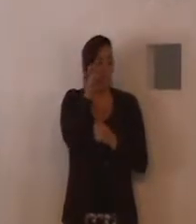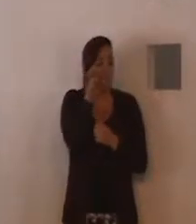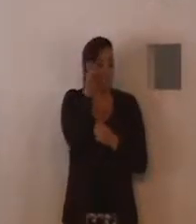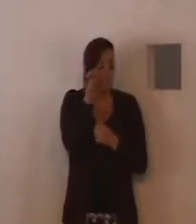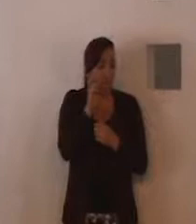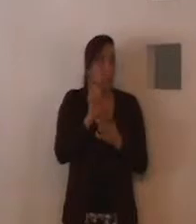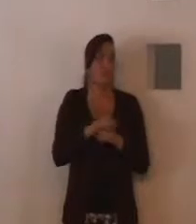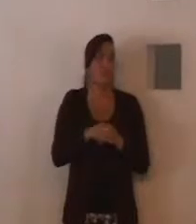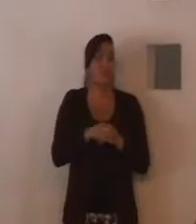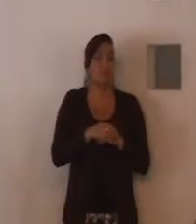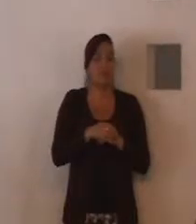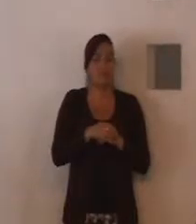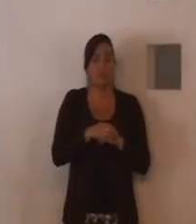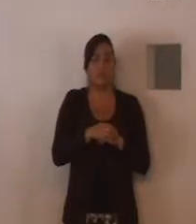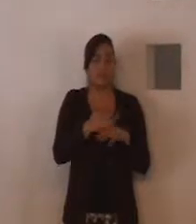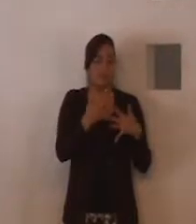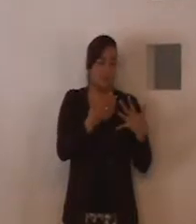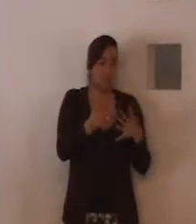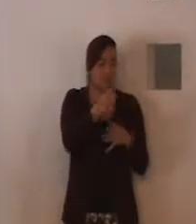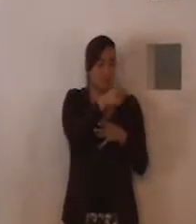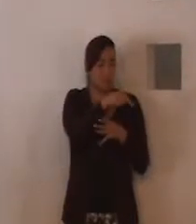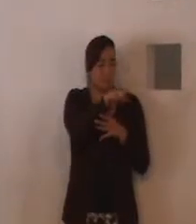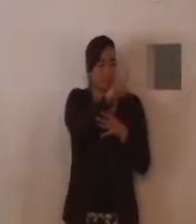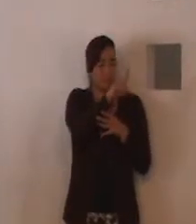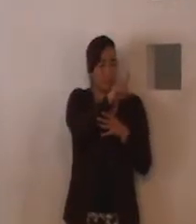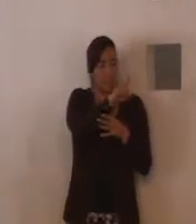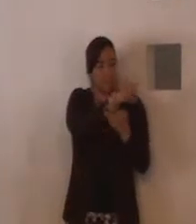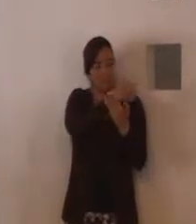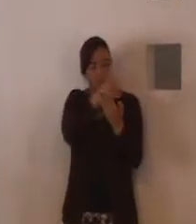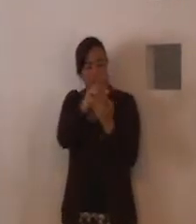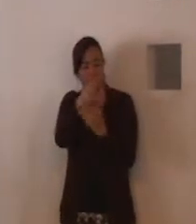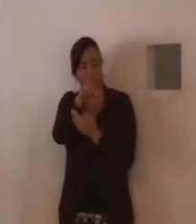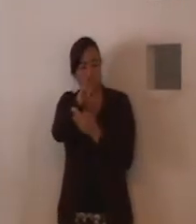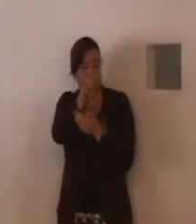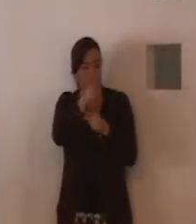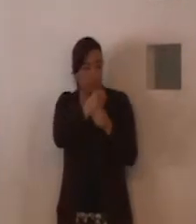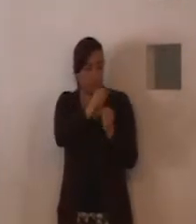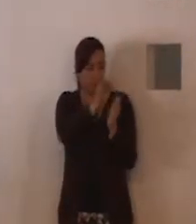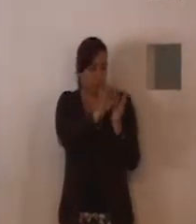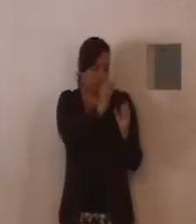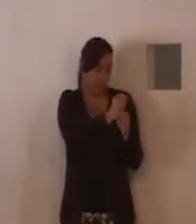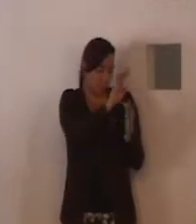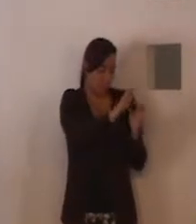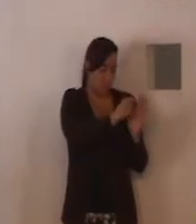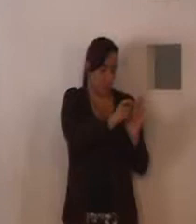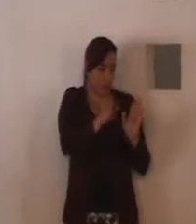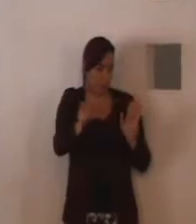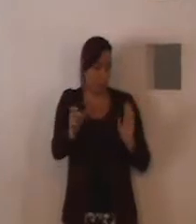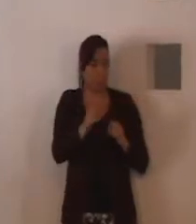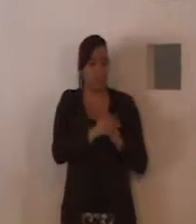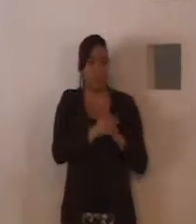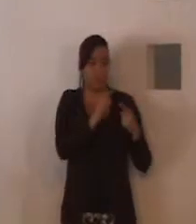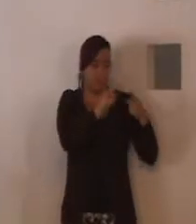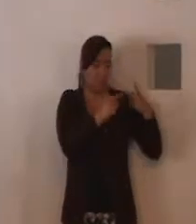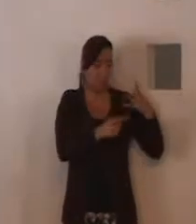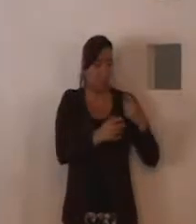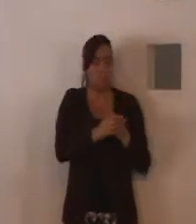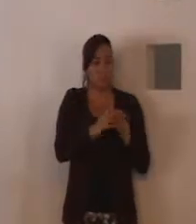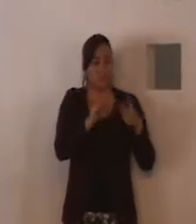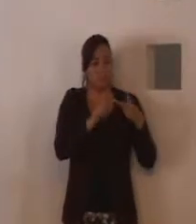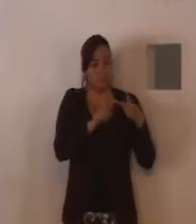cognitivo, más o menos de 16 a 18 trabajos. En segundo lugar tenemos